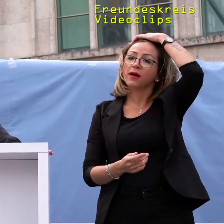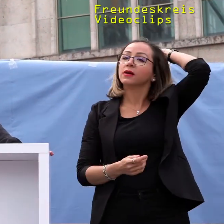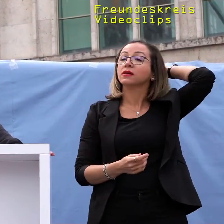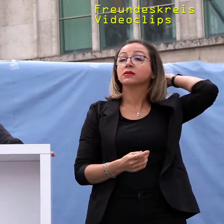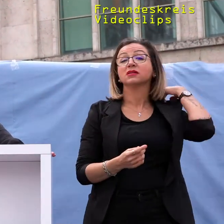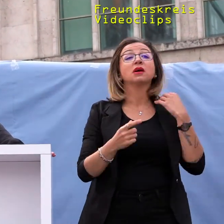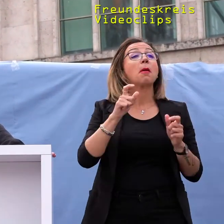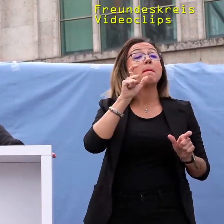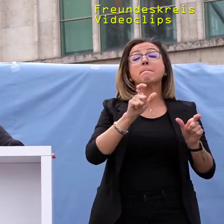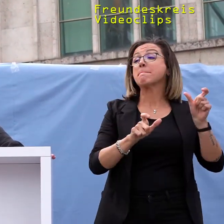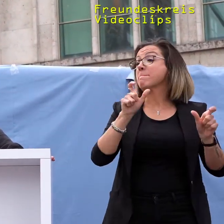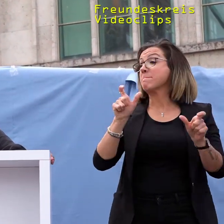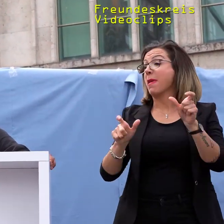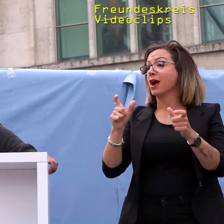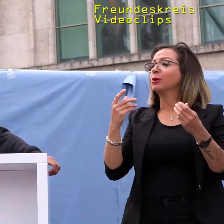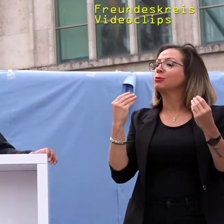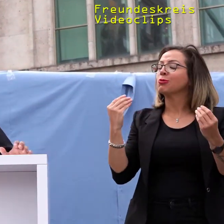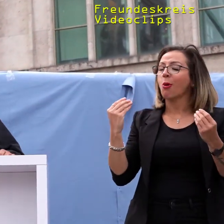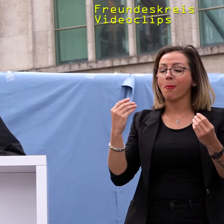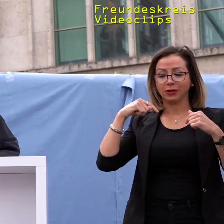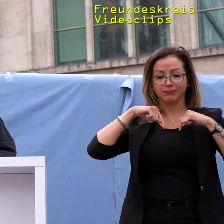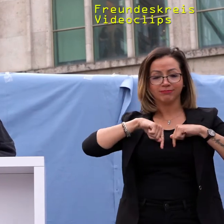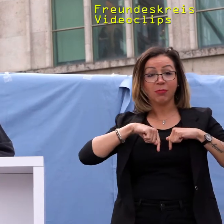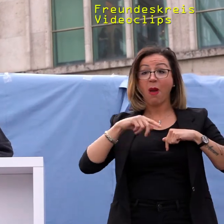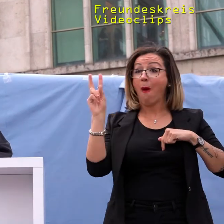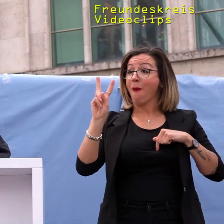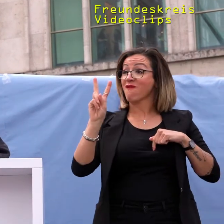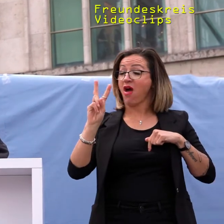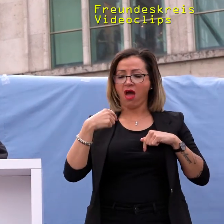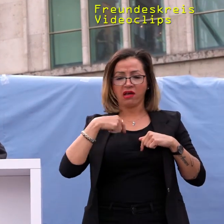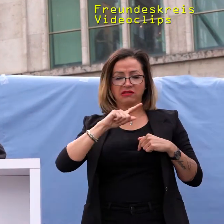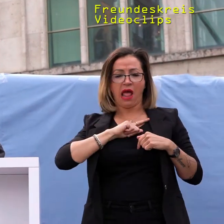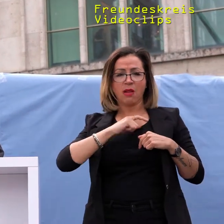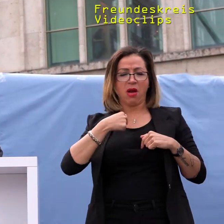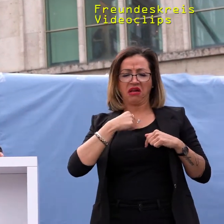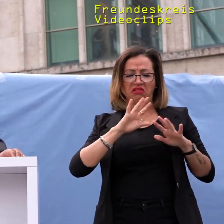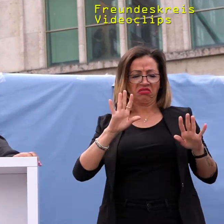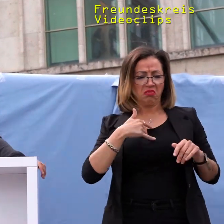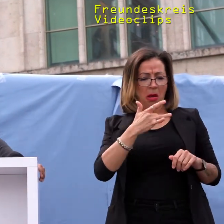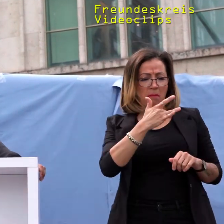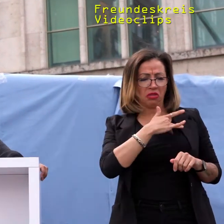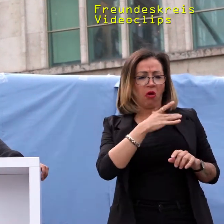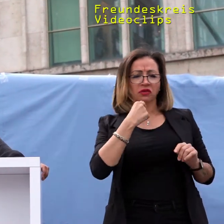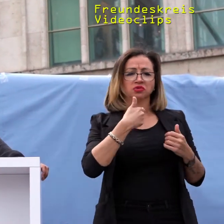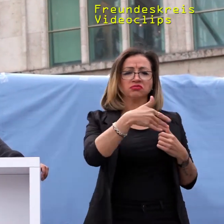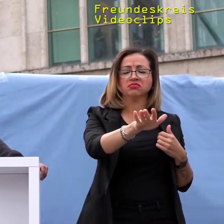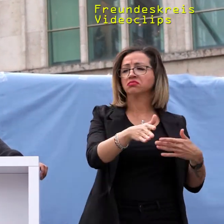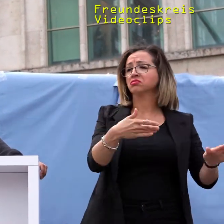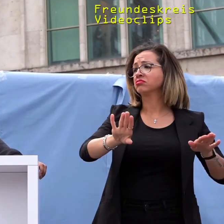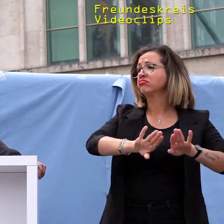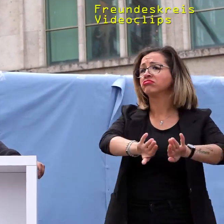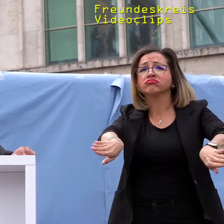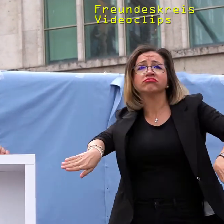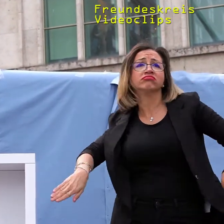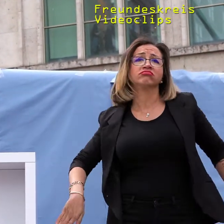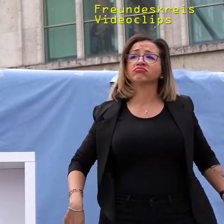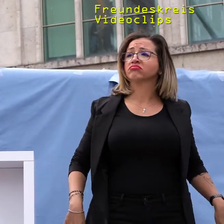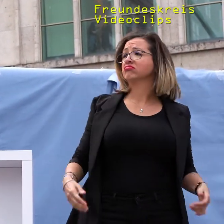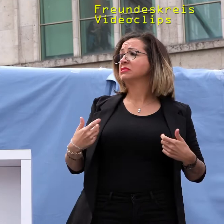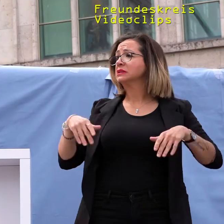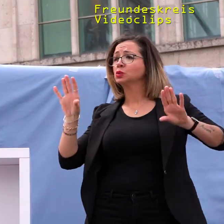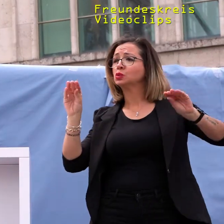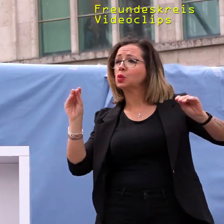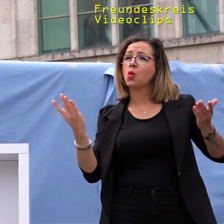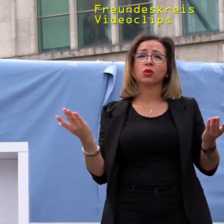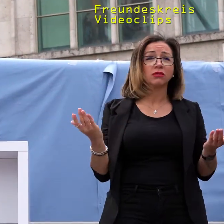die Tendenz, uns von Dingen, die uns nicht direkt betreffen, abzuschotten. Wir tendieren dazu, uns den Dingen erst zu